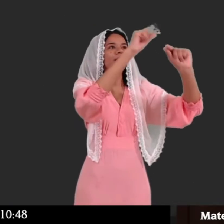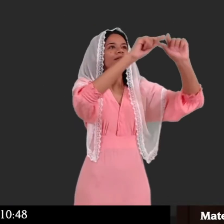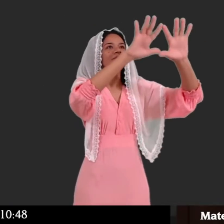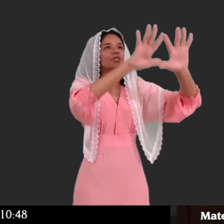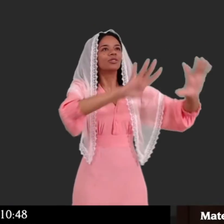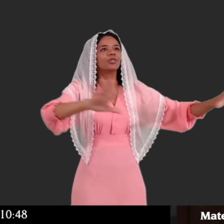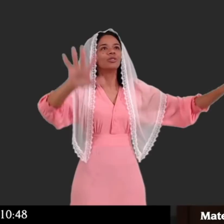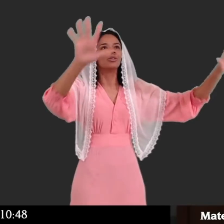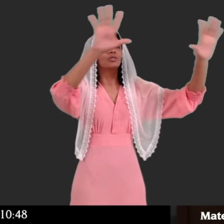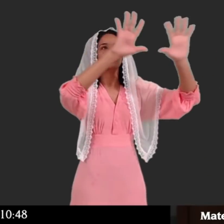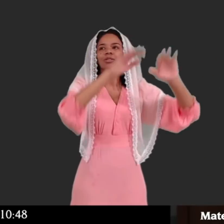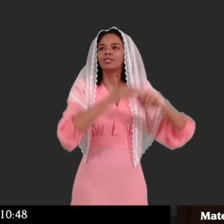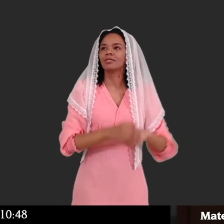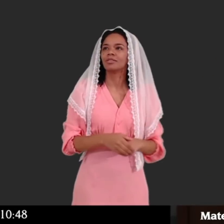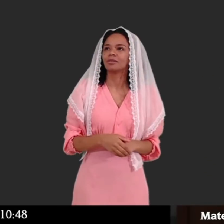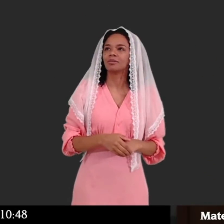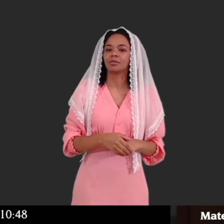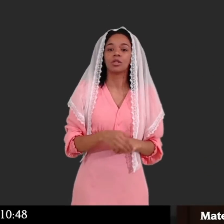Deus se encontrou com Abraão,